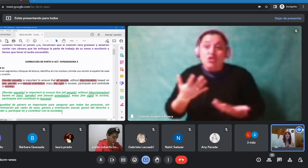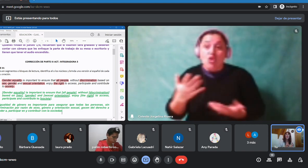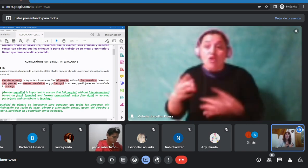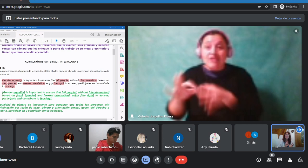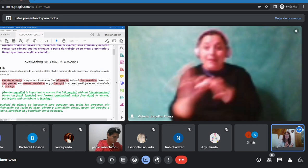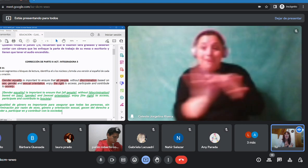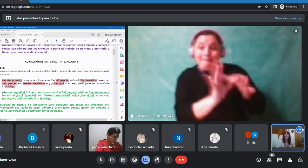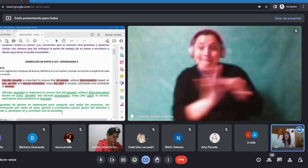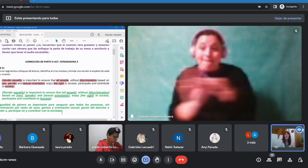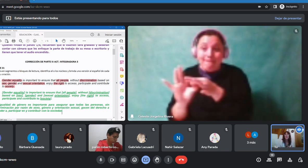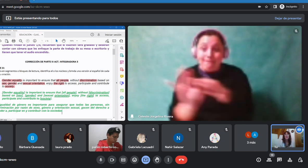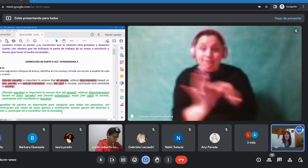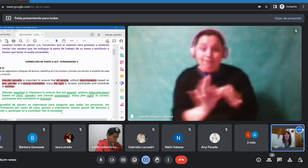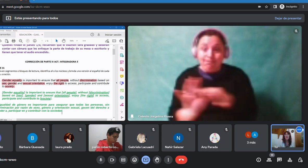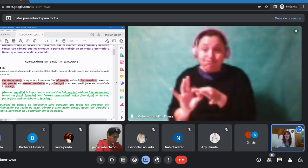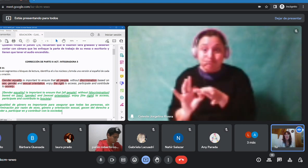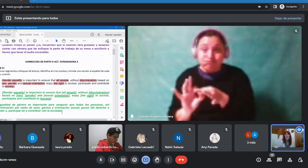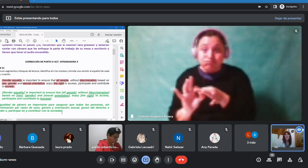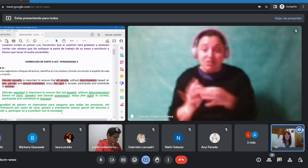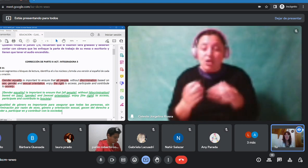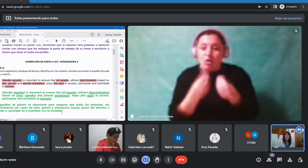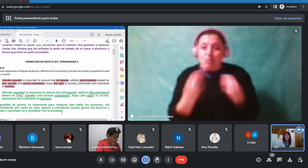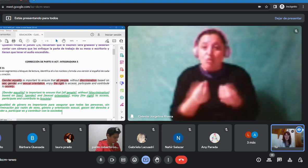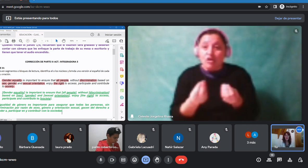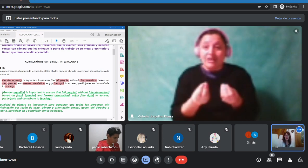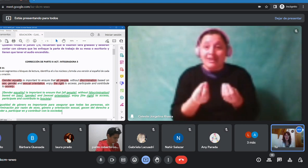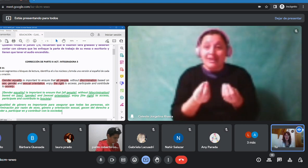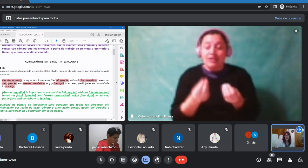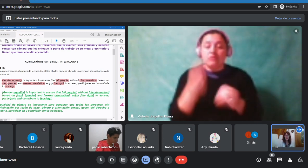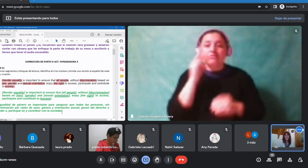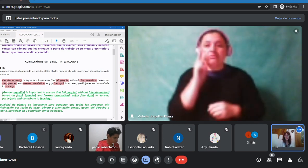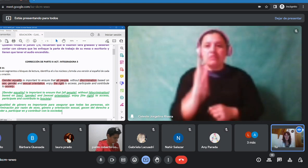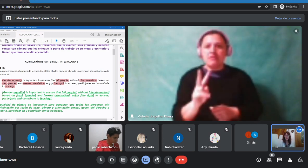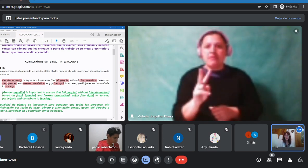no, si nos fijamos, nos mantenemos